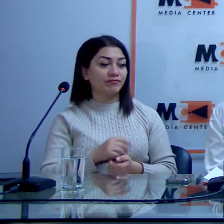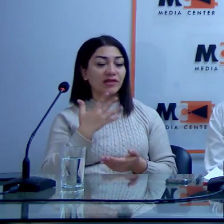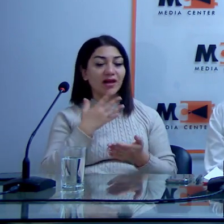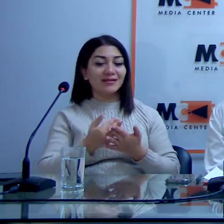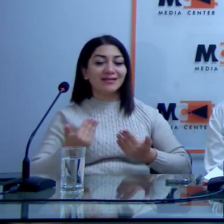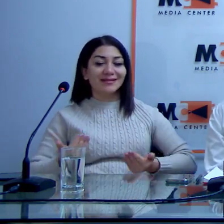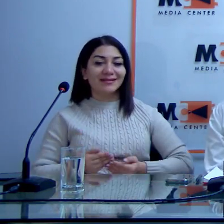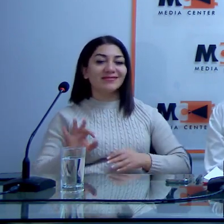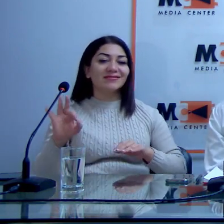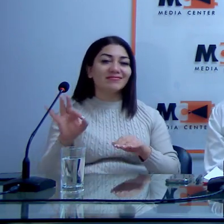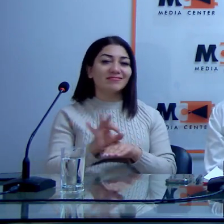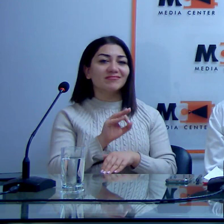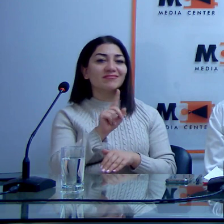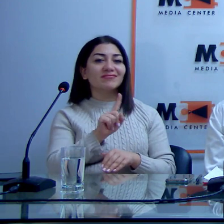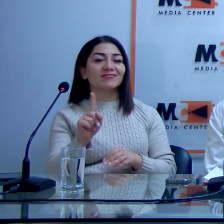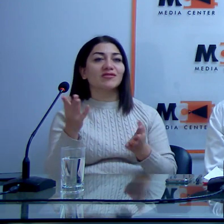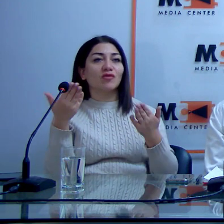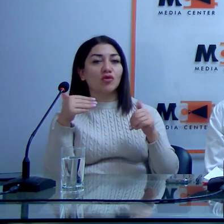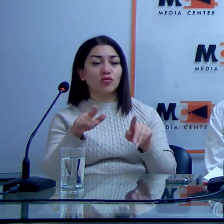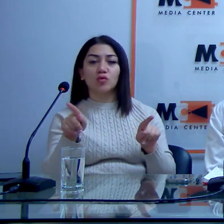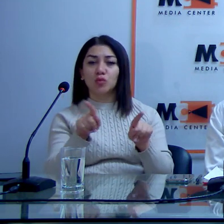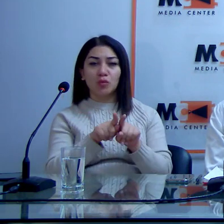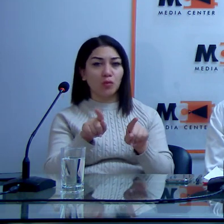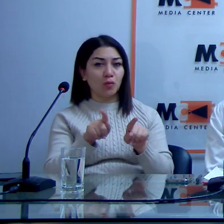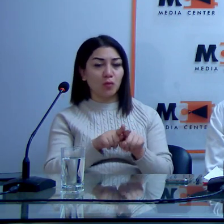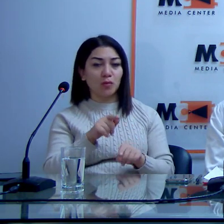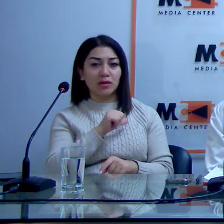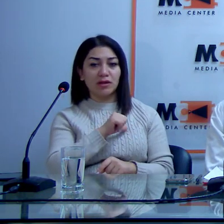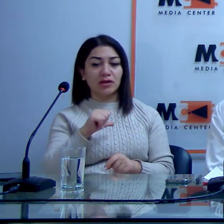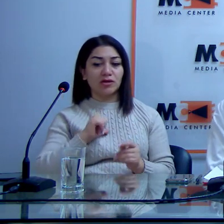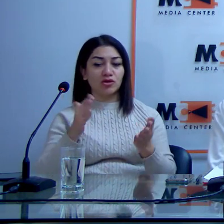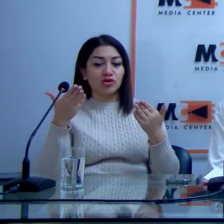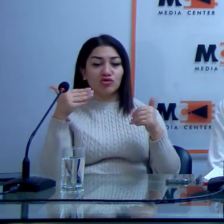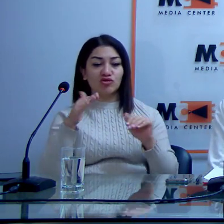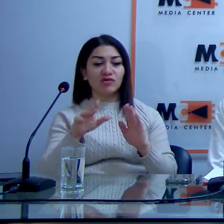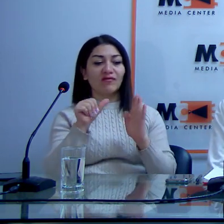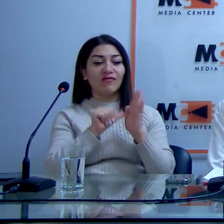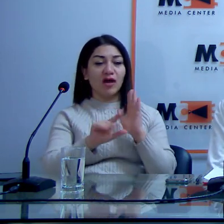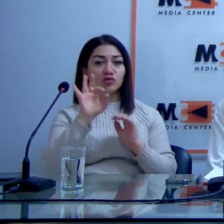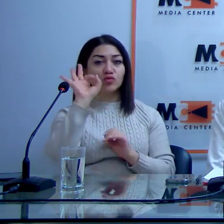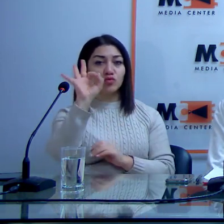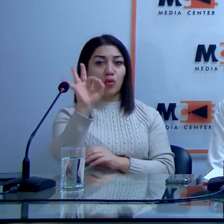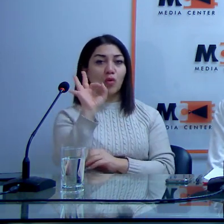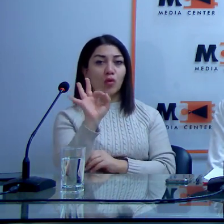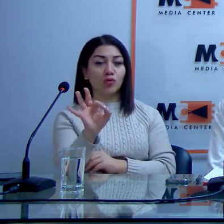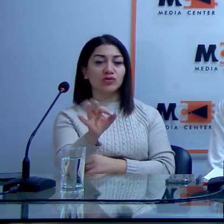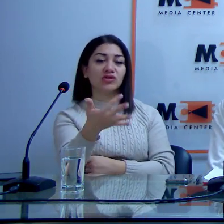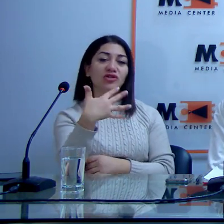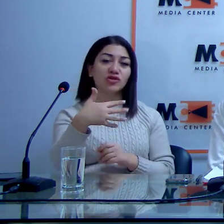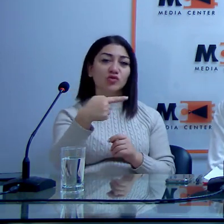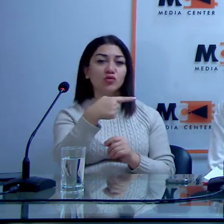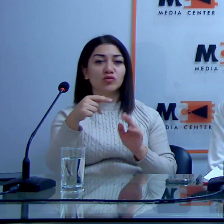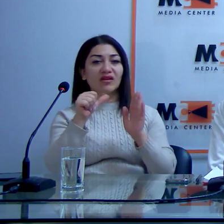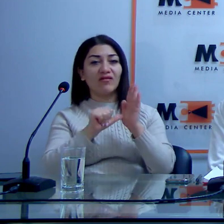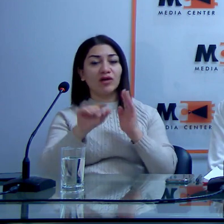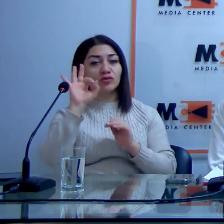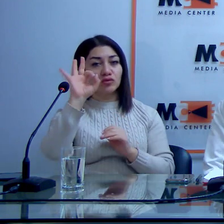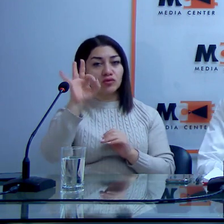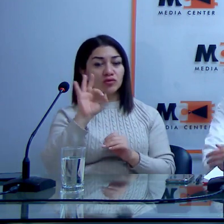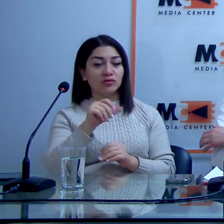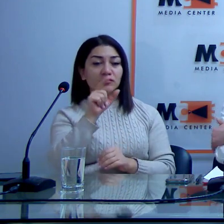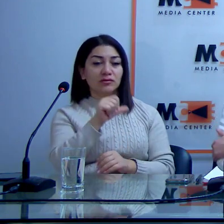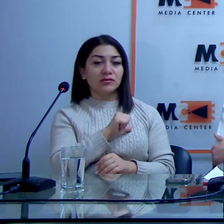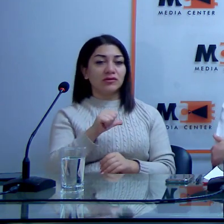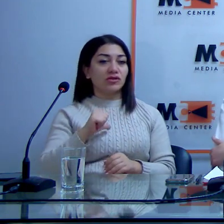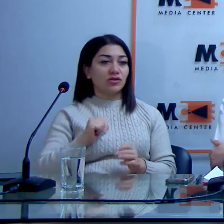Անձնական կյանքի վերաբերյալ որոշումները նույնպես, գրեթե 60% դեպքերում, այսպես 50-ից 60% դեպքերում